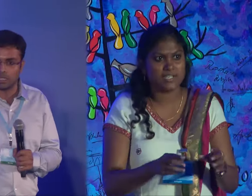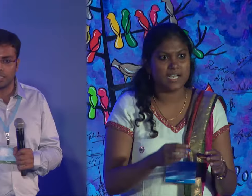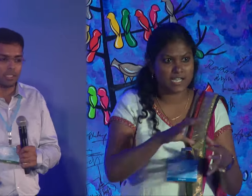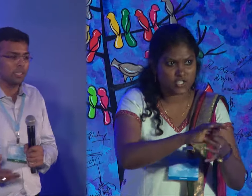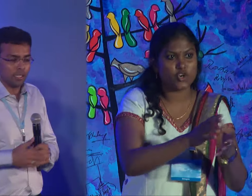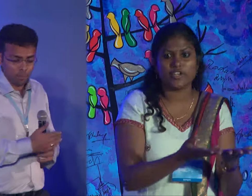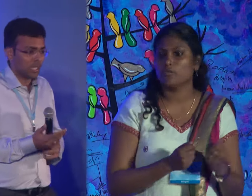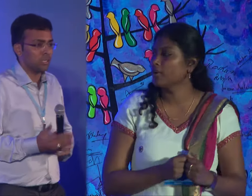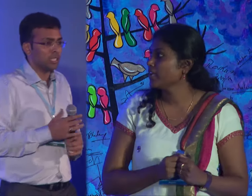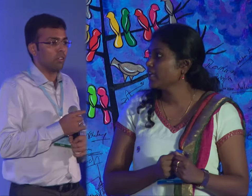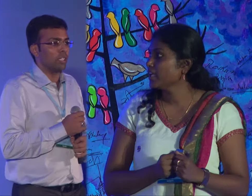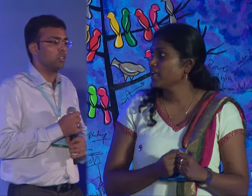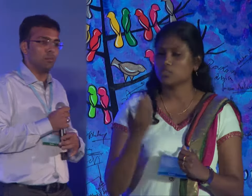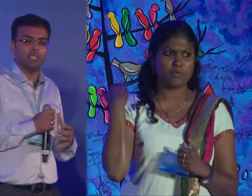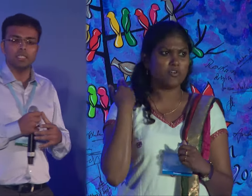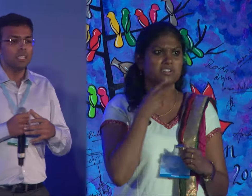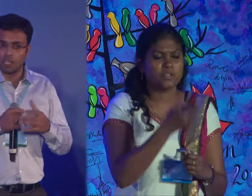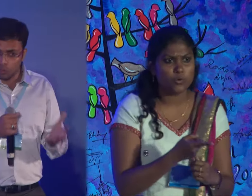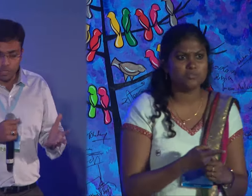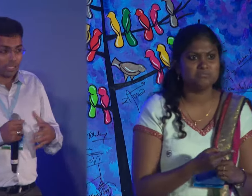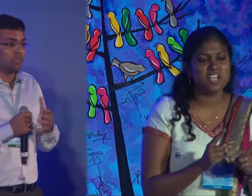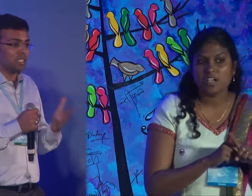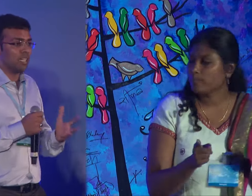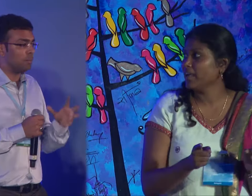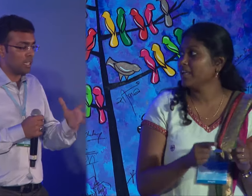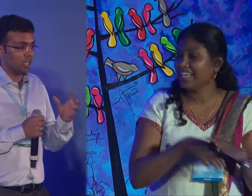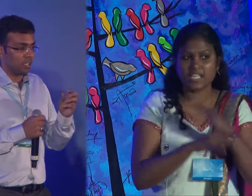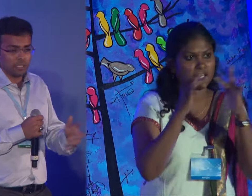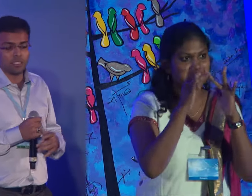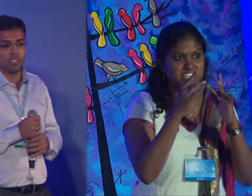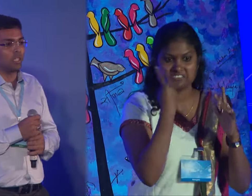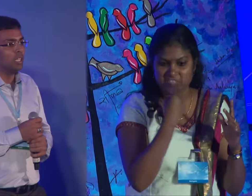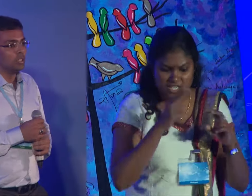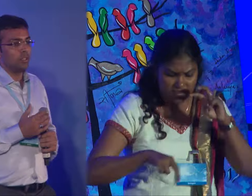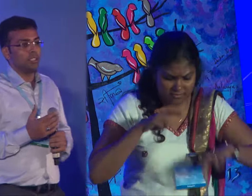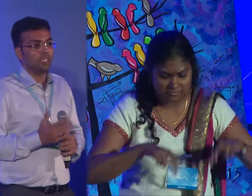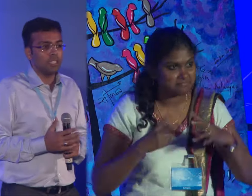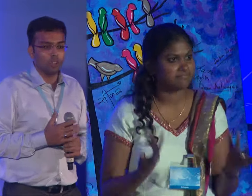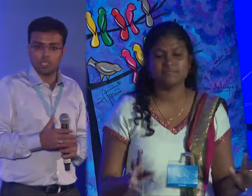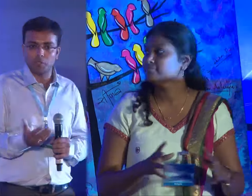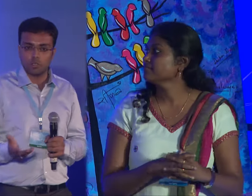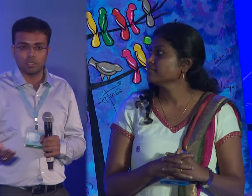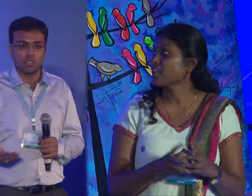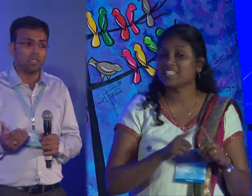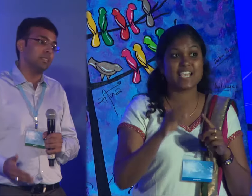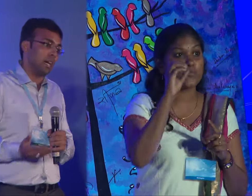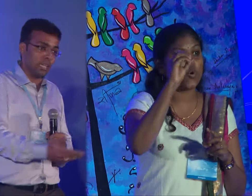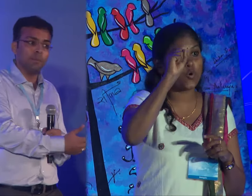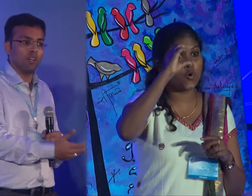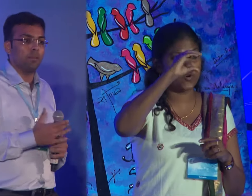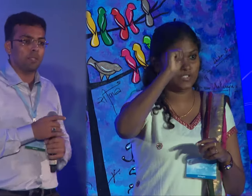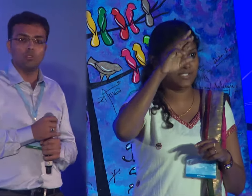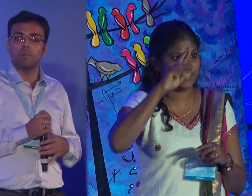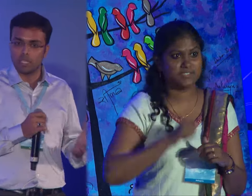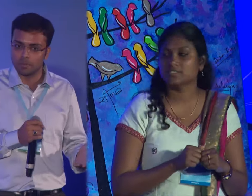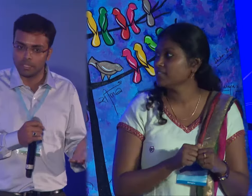लोगों ने पार्टिसिपेट किया हुआ है? तो हम लोग ने गूगल किया, हमने जाना, रिसर्च किया थोड़ा, तो जैसे कि ऑस्कर पिस्टोरिस हाल ही